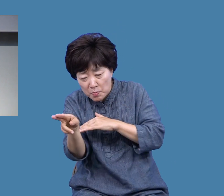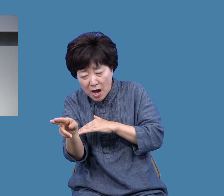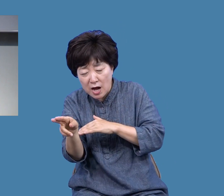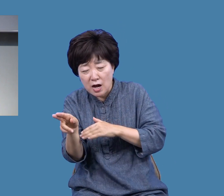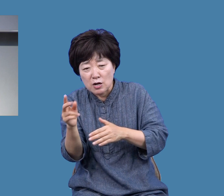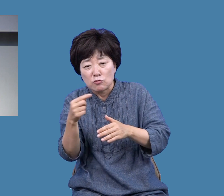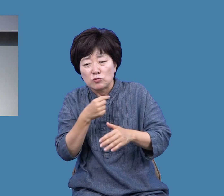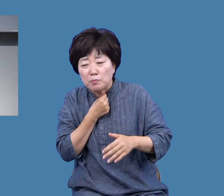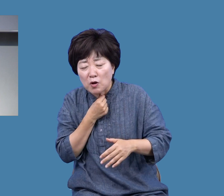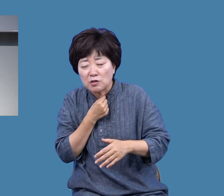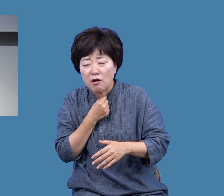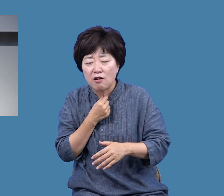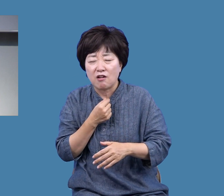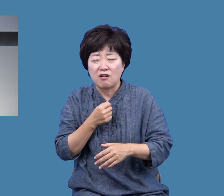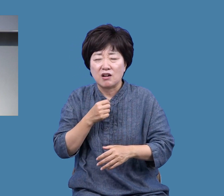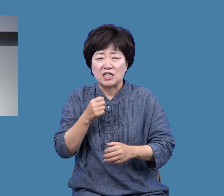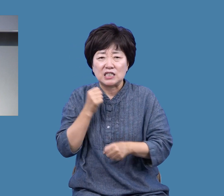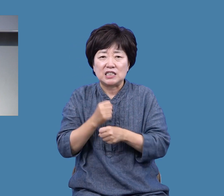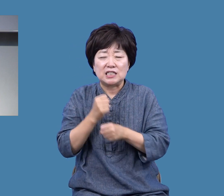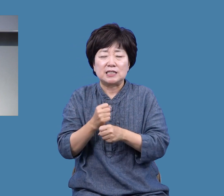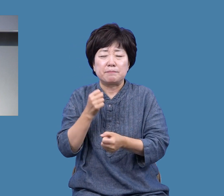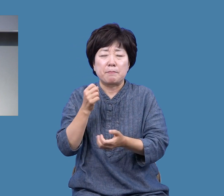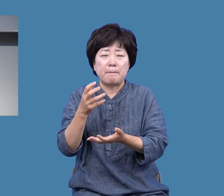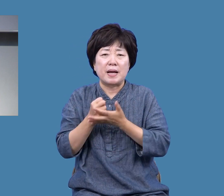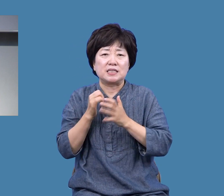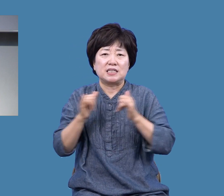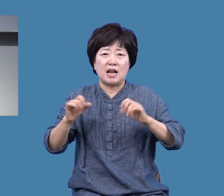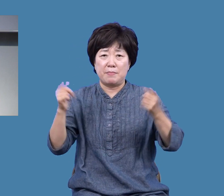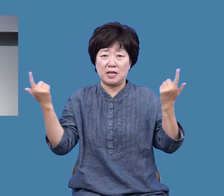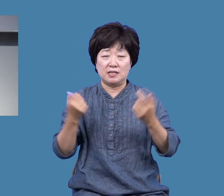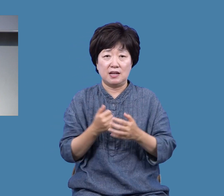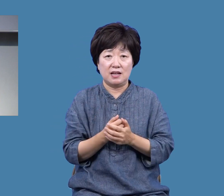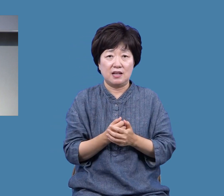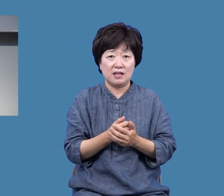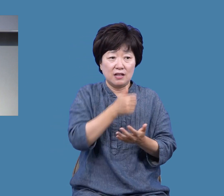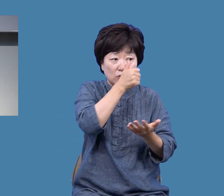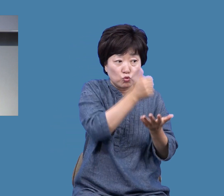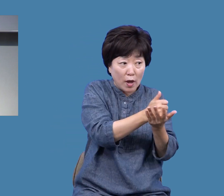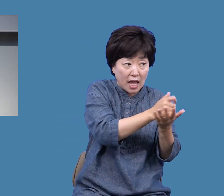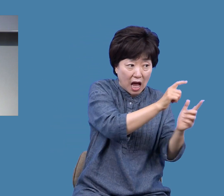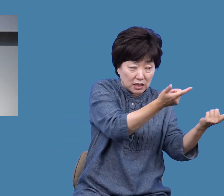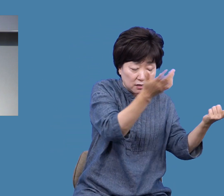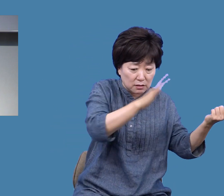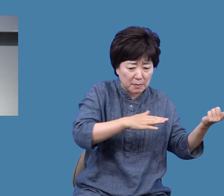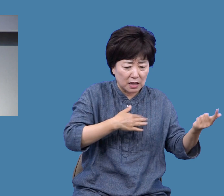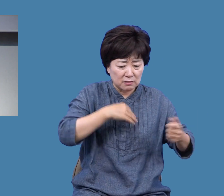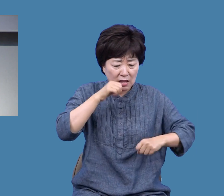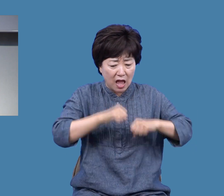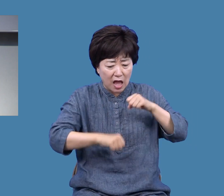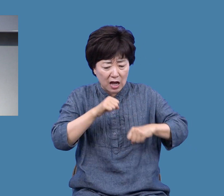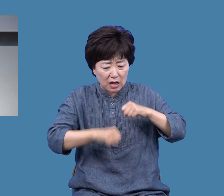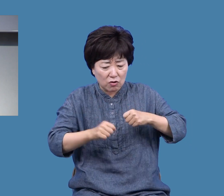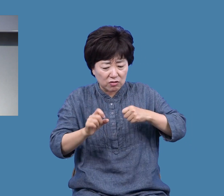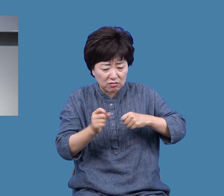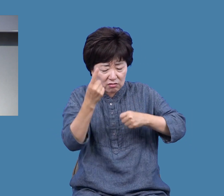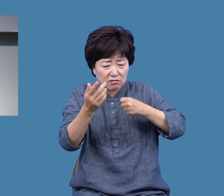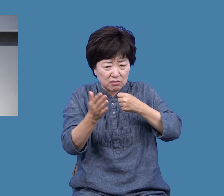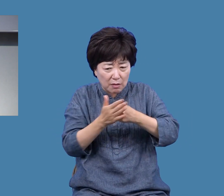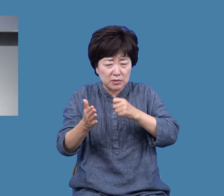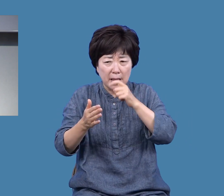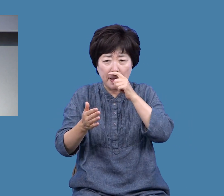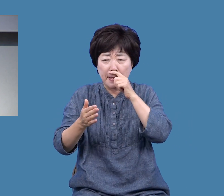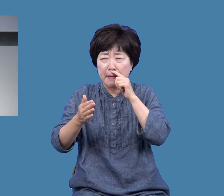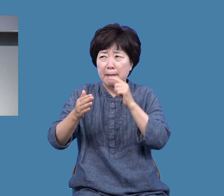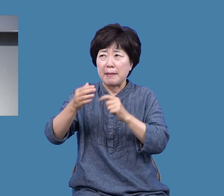죄가 아니라도 그 행동을 하면 우리의 영에게 해로운 것이 있고, 꼭 죄가 아니라도 그 행동을